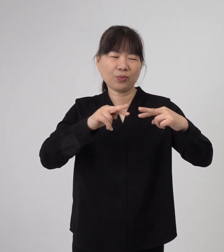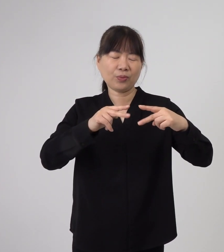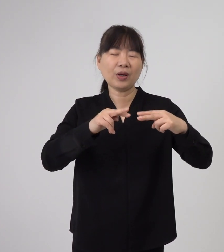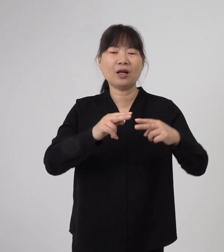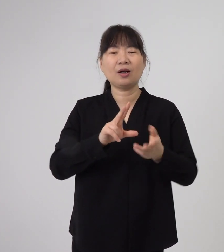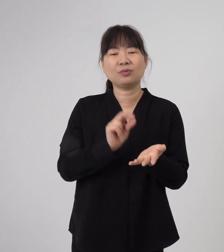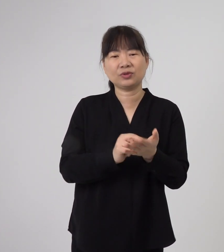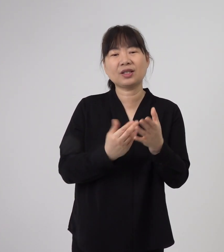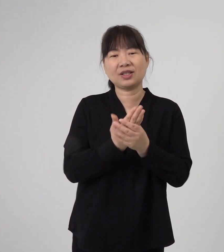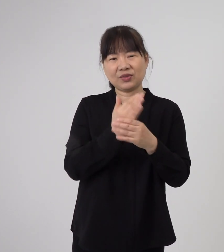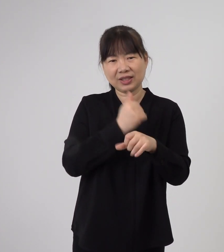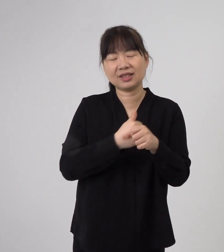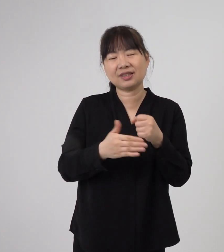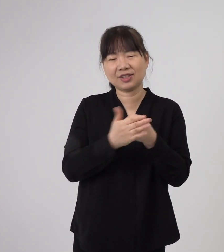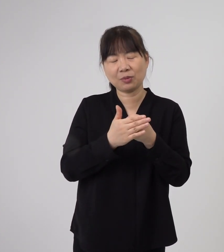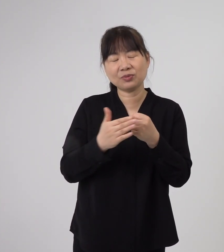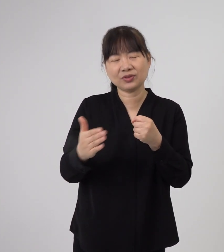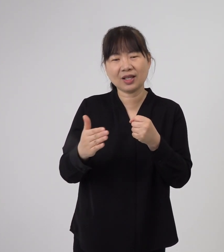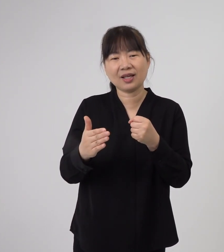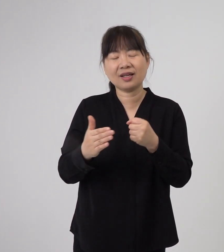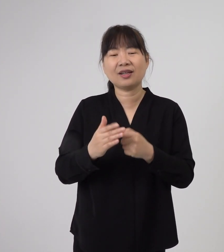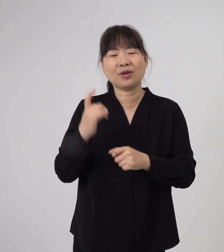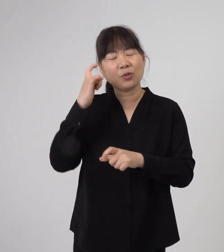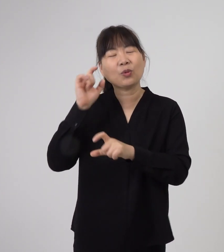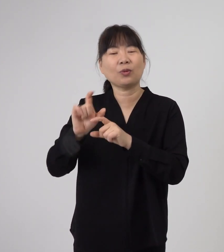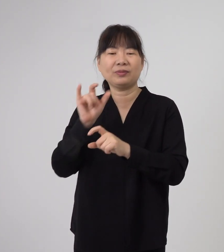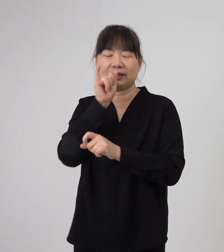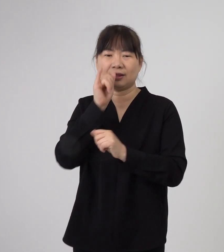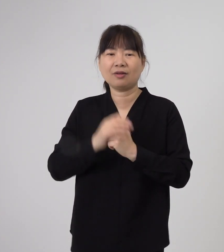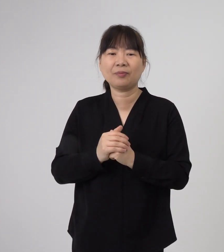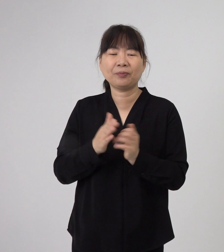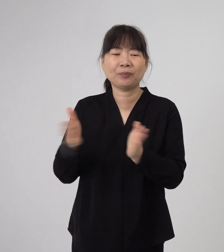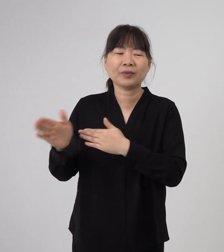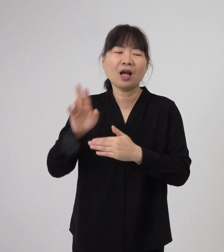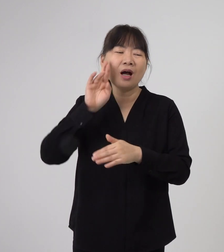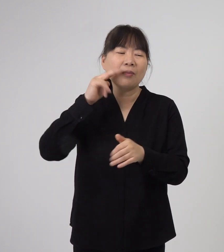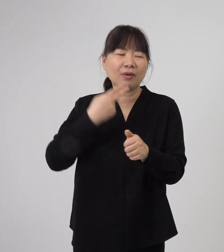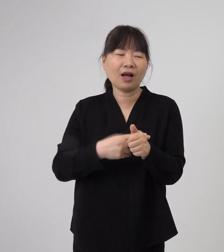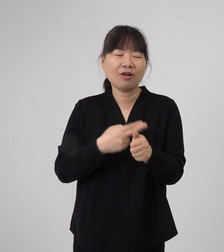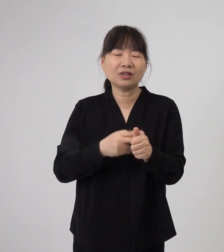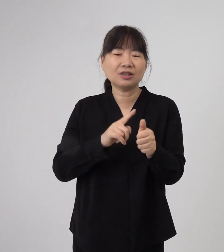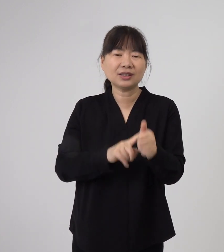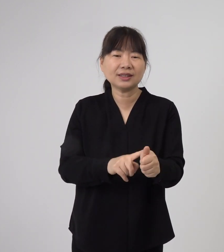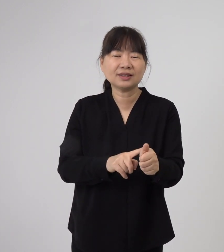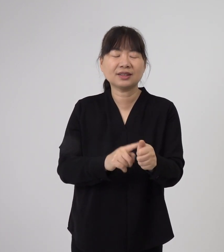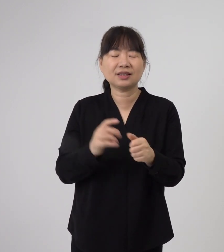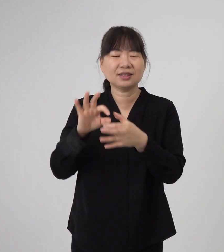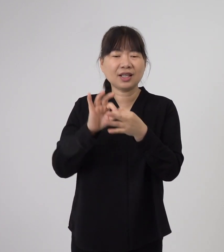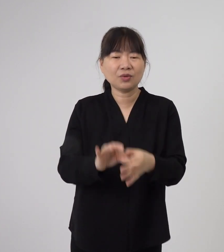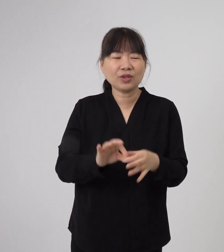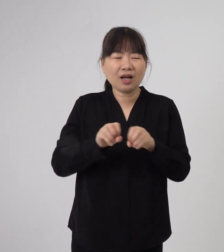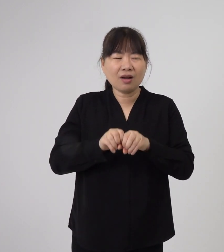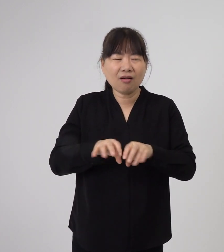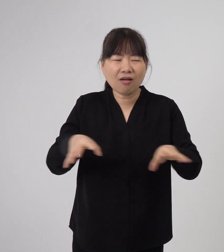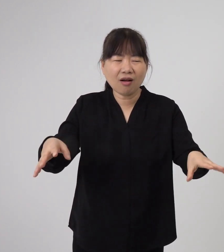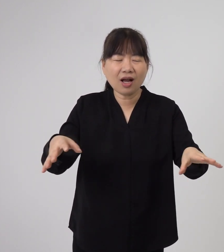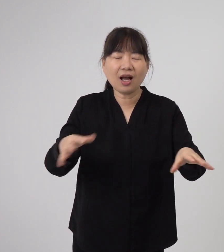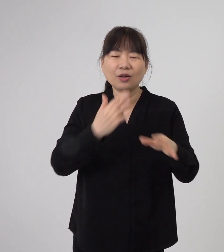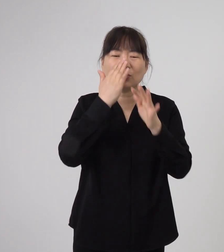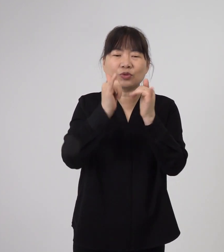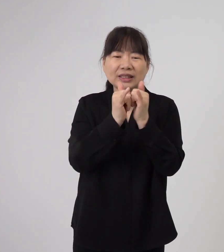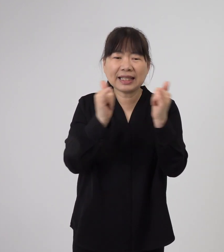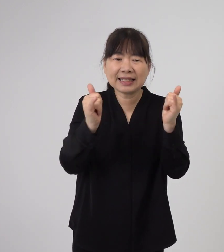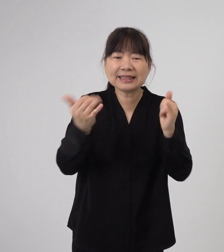될 수 있으니까. 이게 왜 중요하냐 하면 바울은 계속해서 흩어져 있는